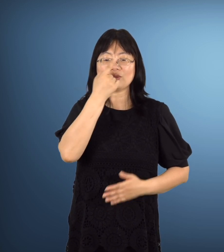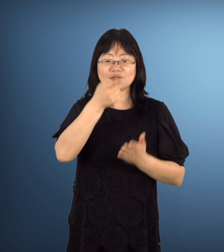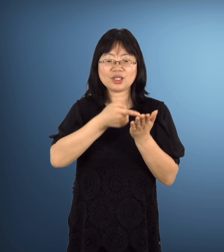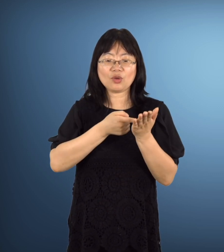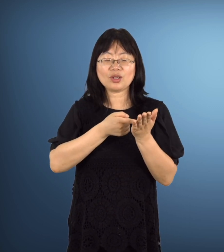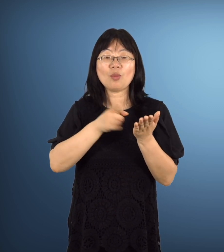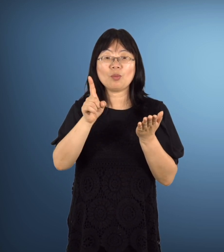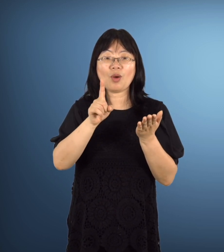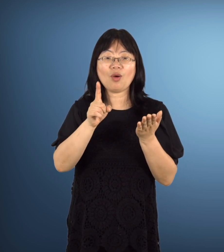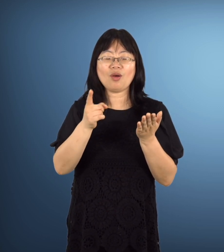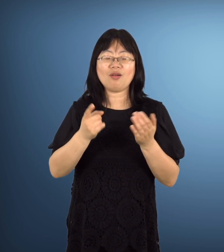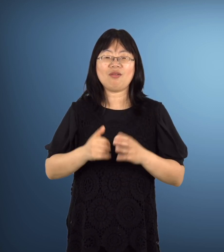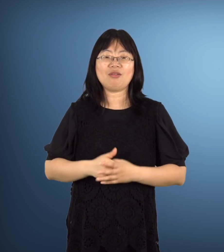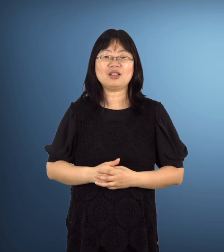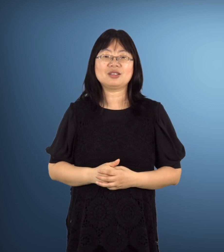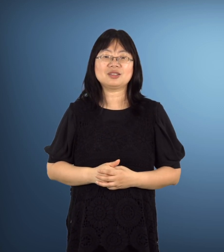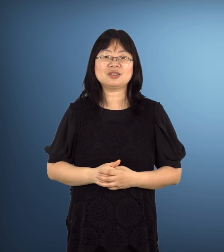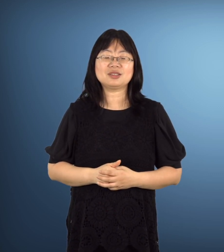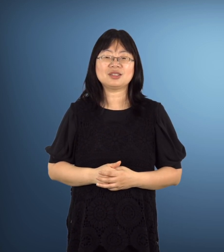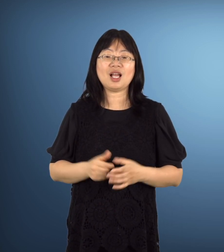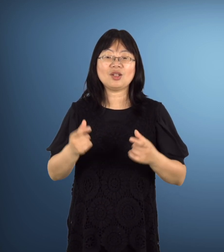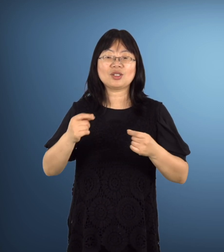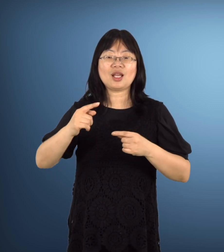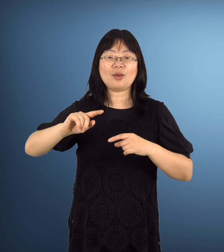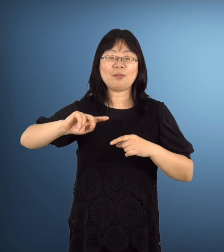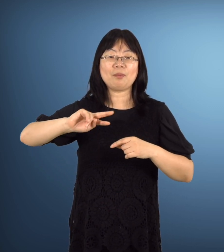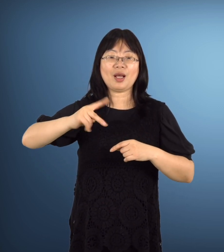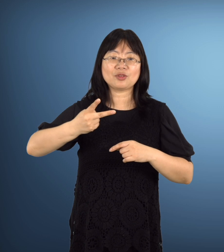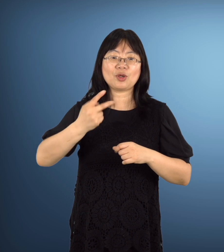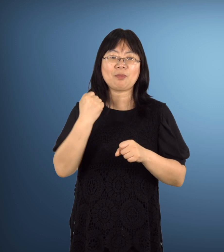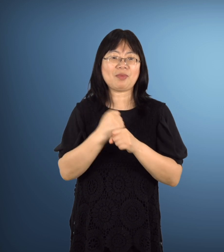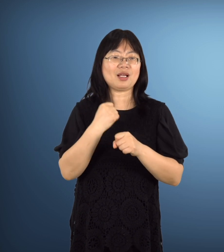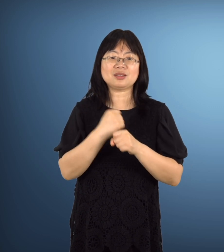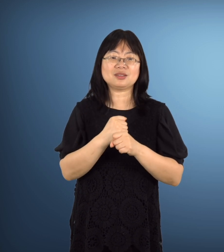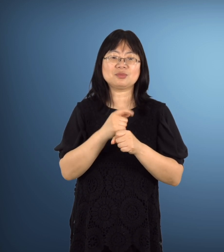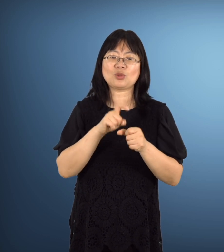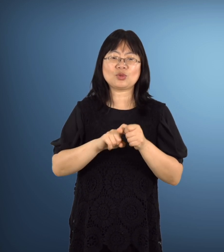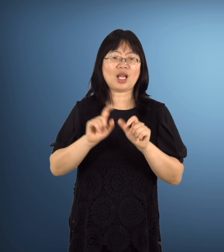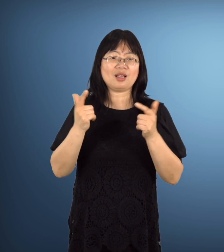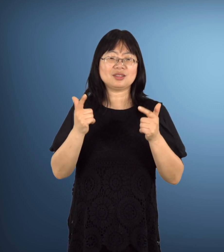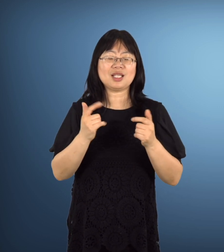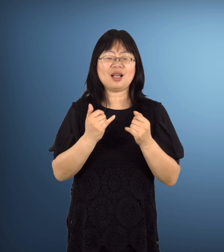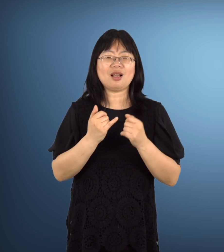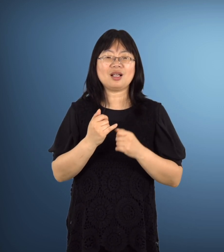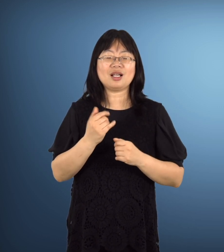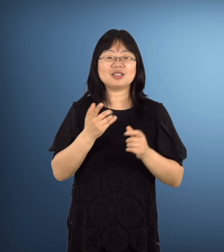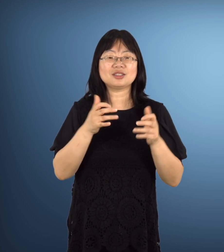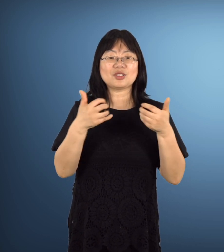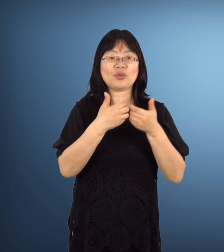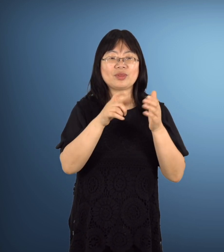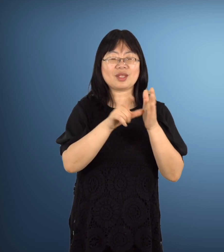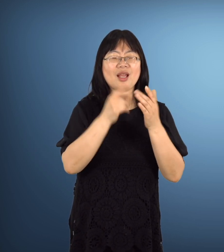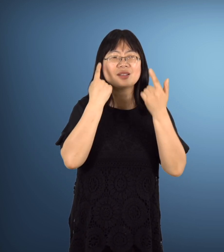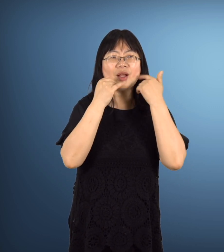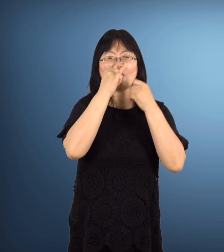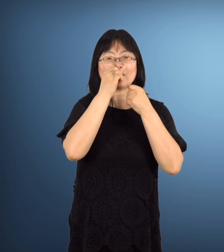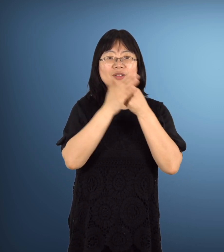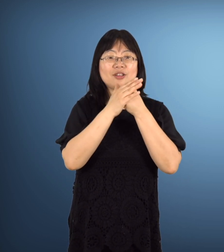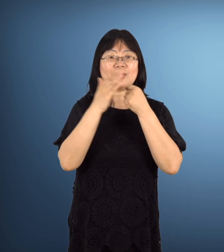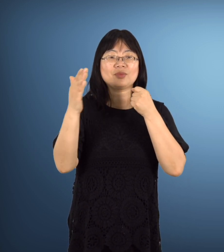거는 그러라고 이게 만들어진 의학이 아니잖아요. 전쟁 때